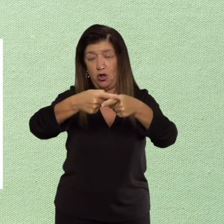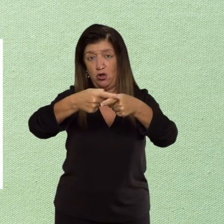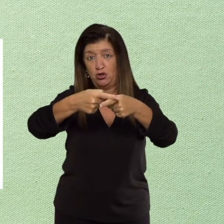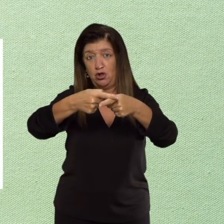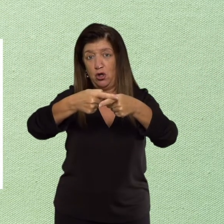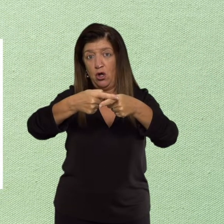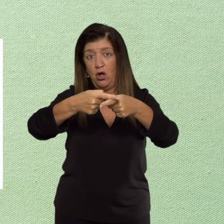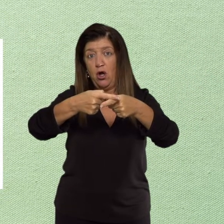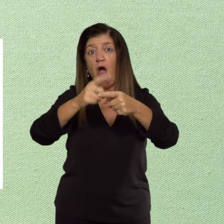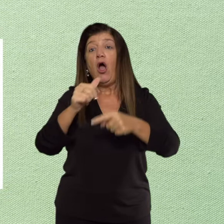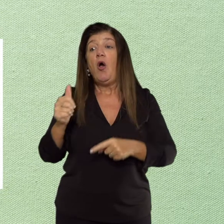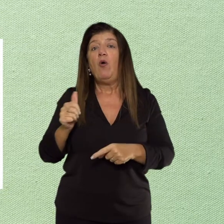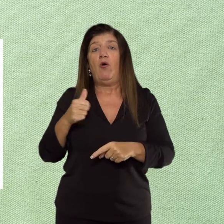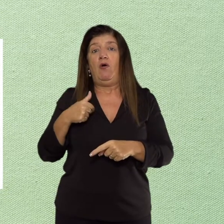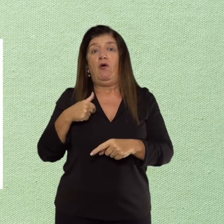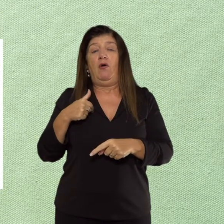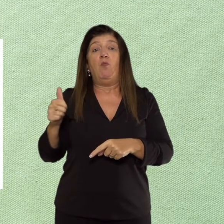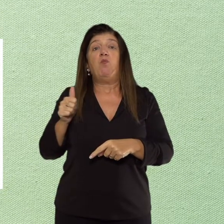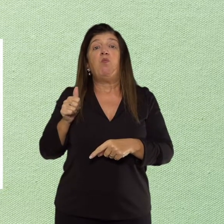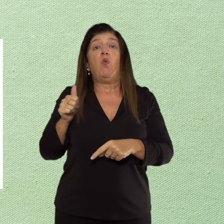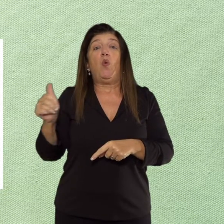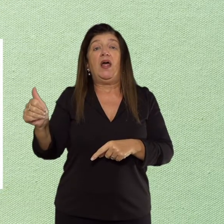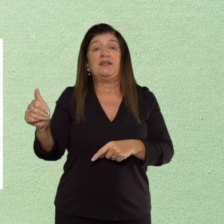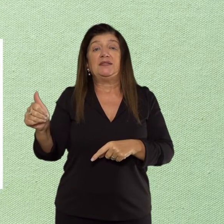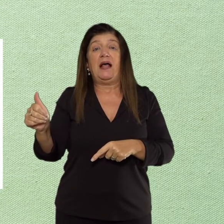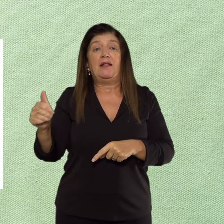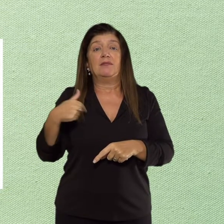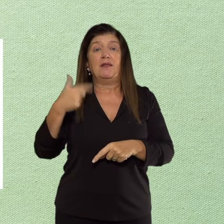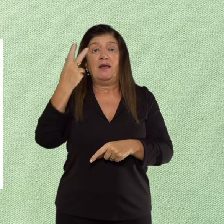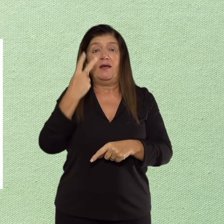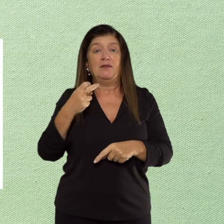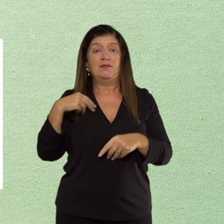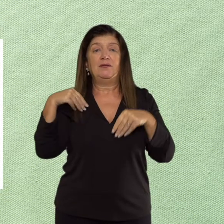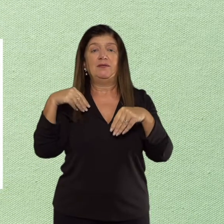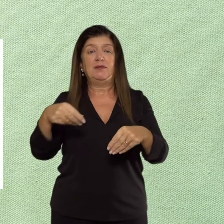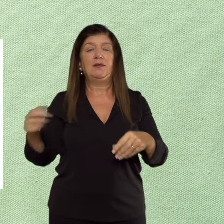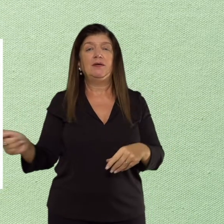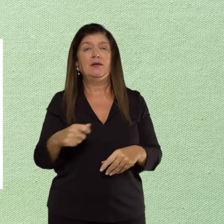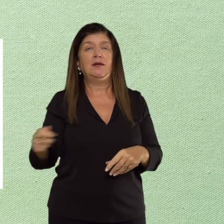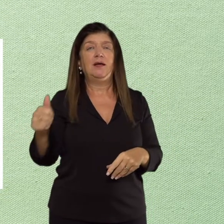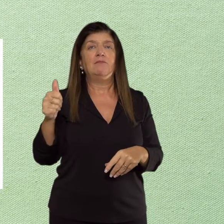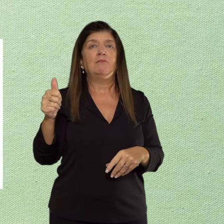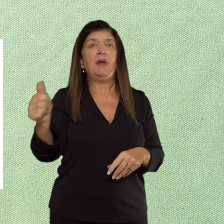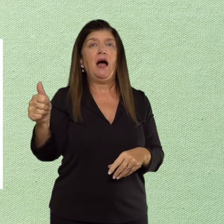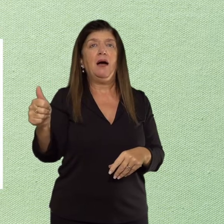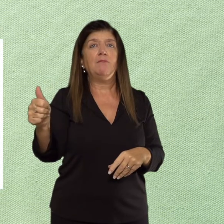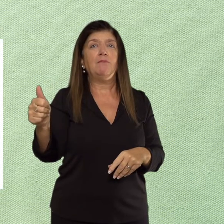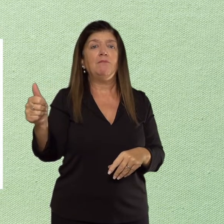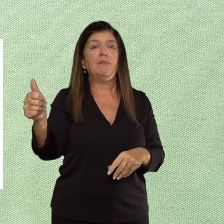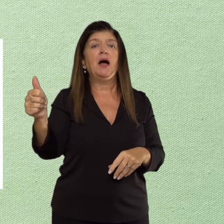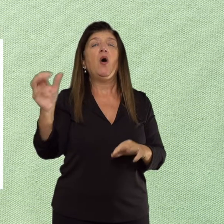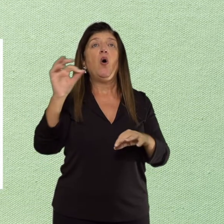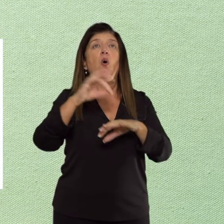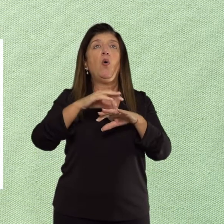con il pulsante di chiamata per l'avvisatore acustico in modo tale che in fase di attraversamento col verde c'è questa